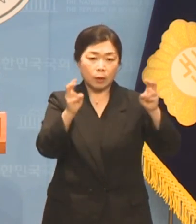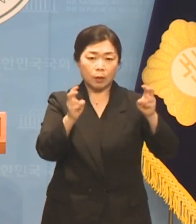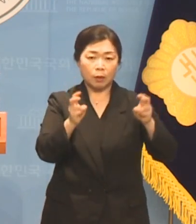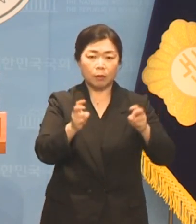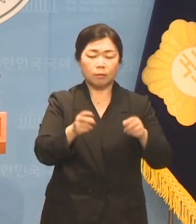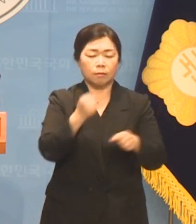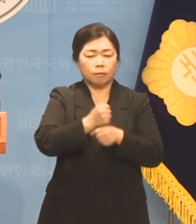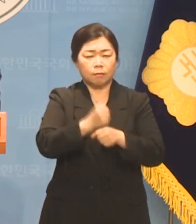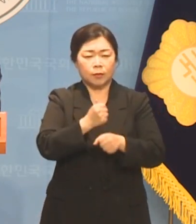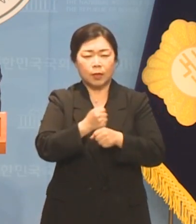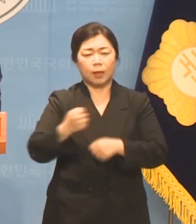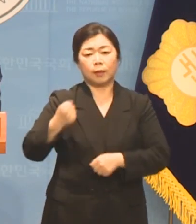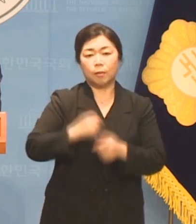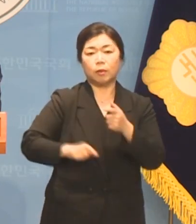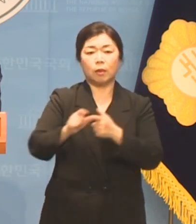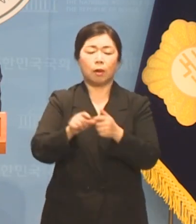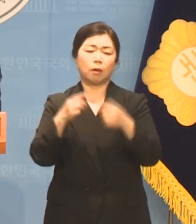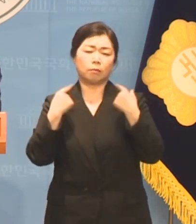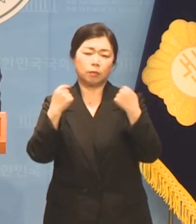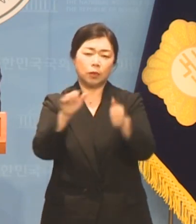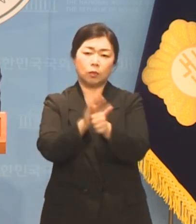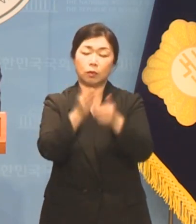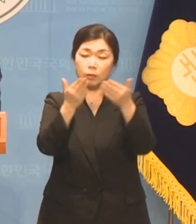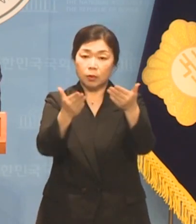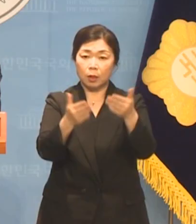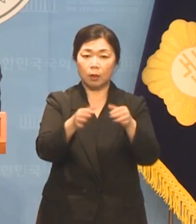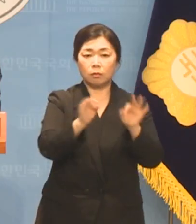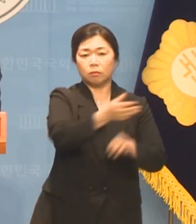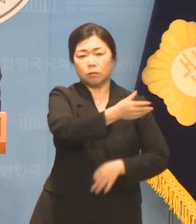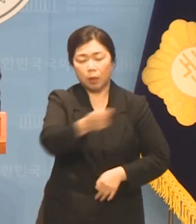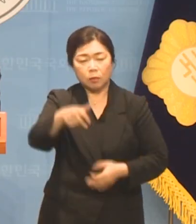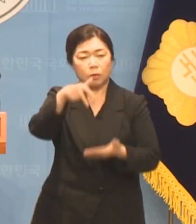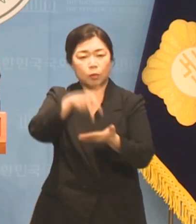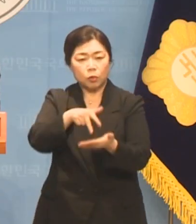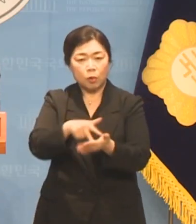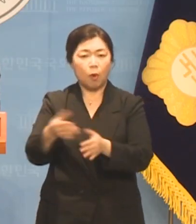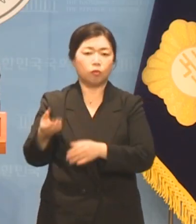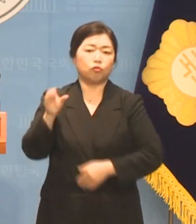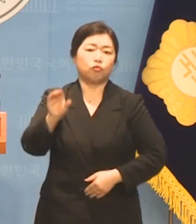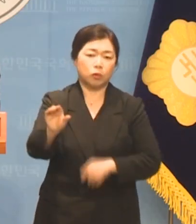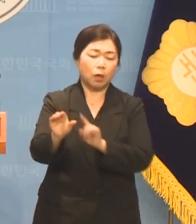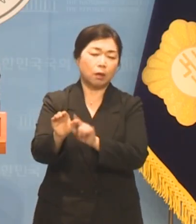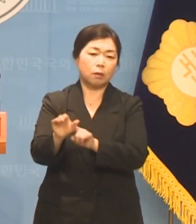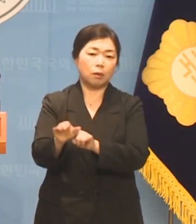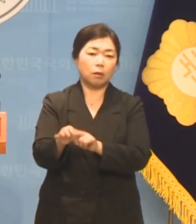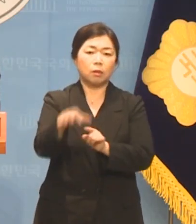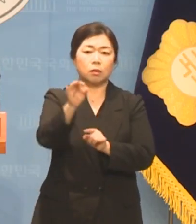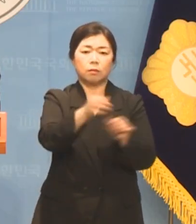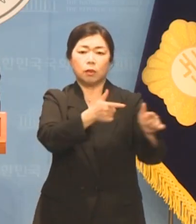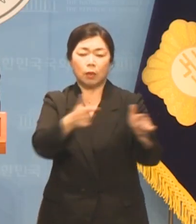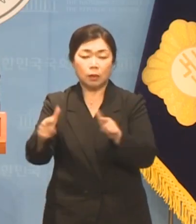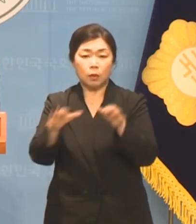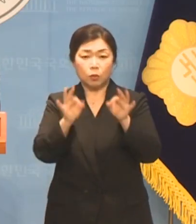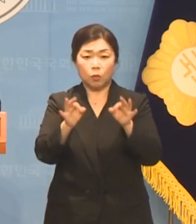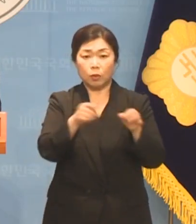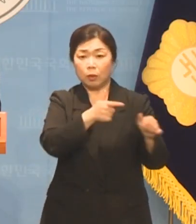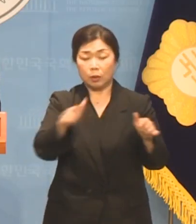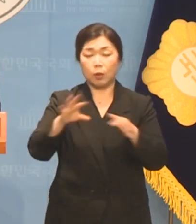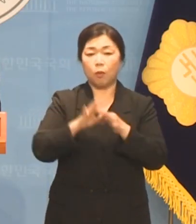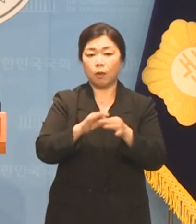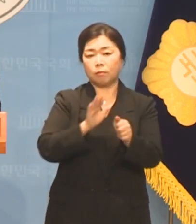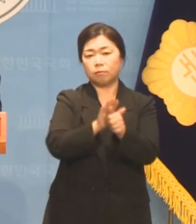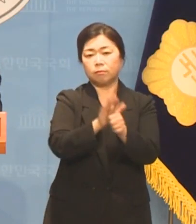생존력을 높여 나가겠습니다. 대출, 보증, 투자를 포함한 금융 지원 기능을